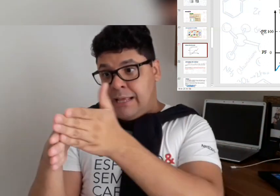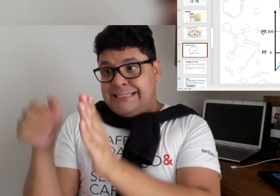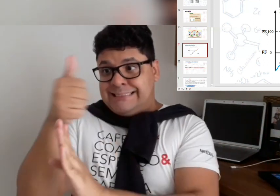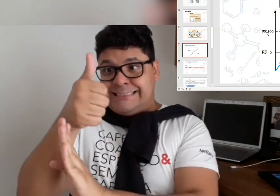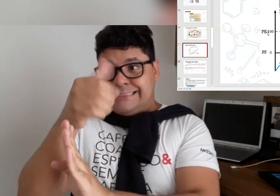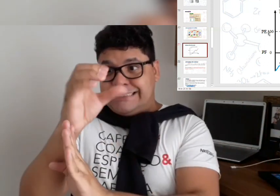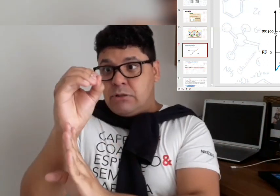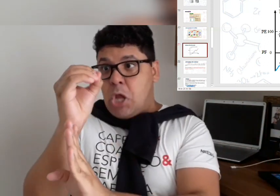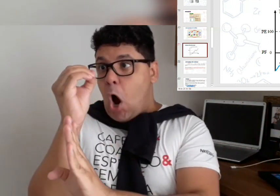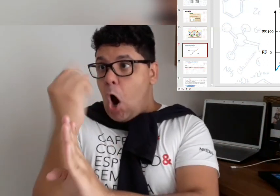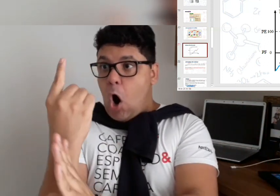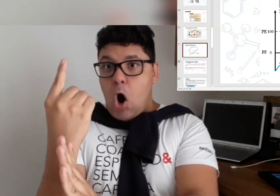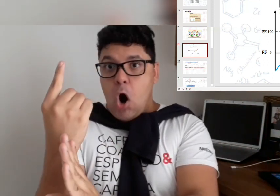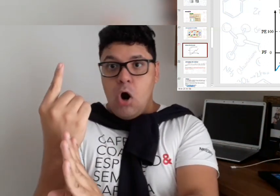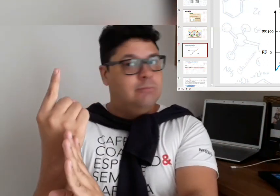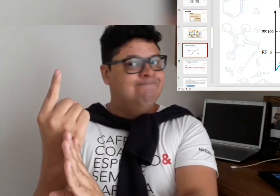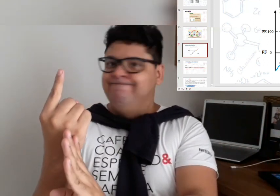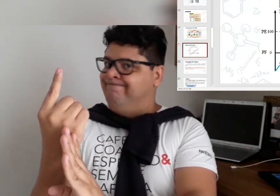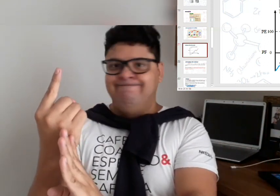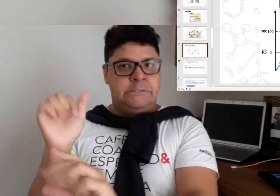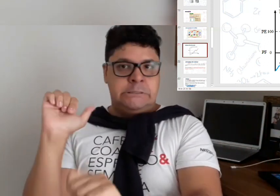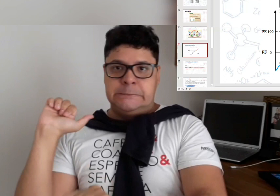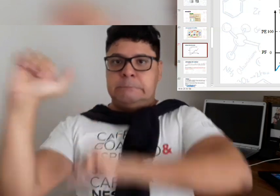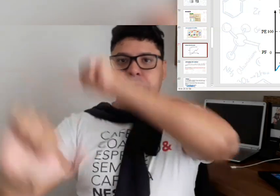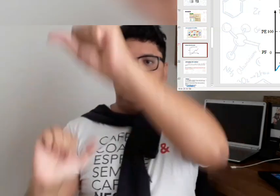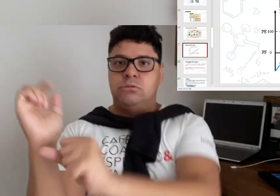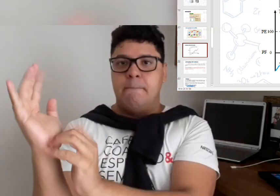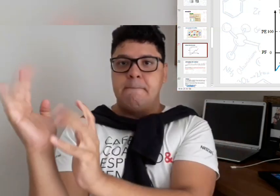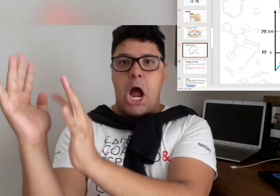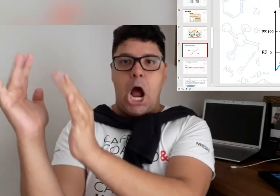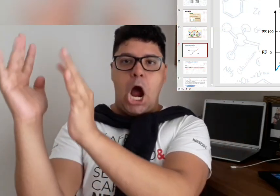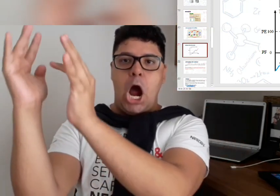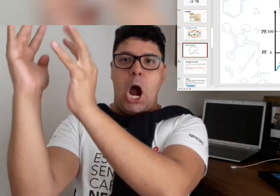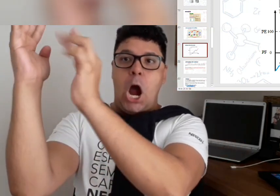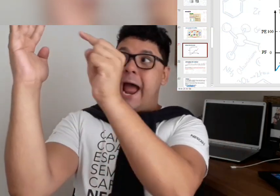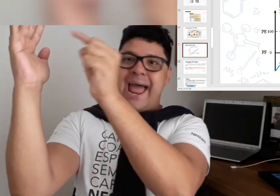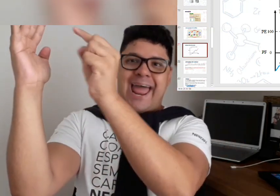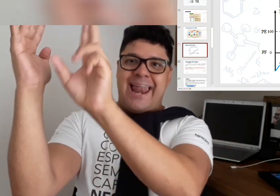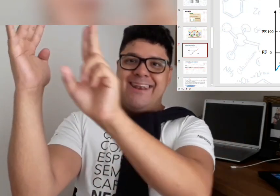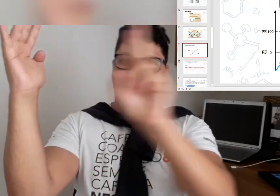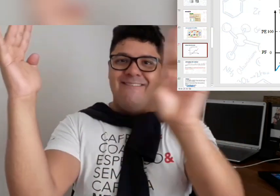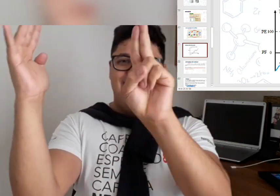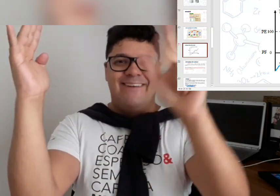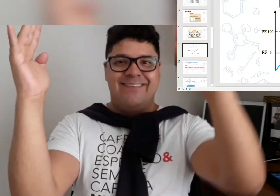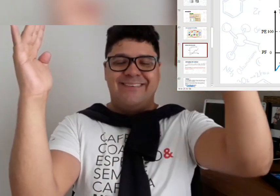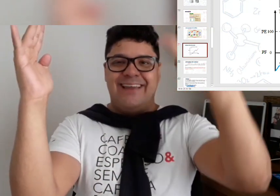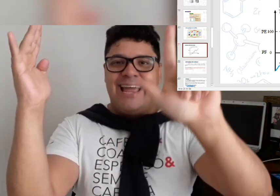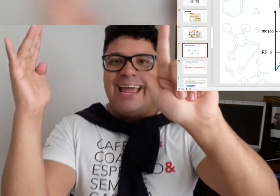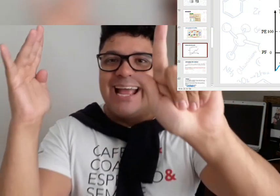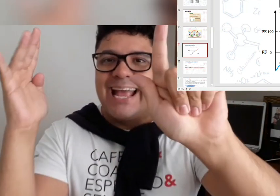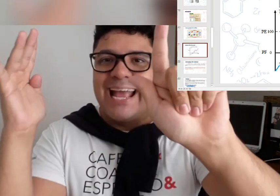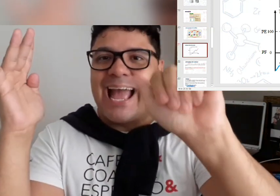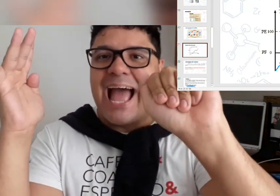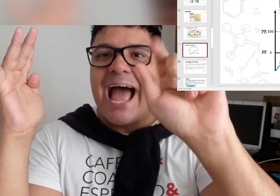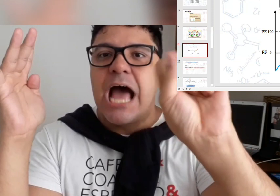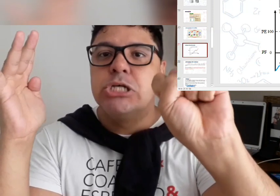é o ponto de ebulição da água. Lembra o que é ebulição? Passagem do estado líquido para o estado gasoso, do líquido